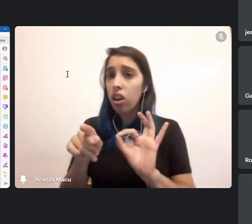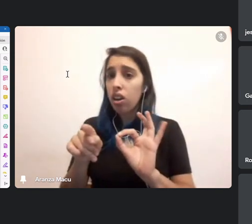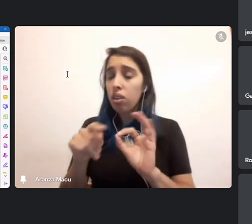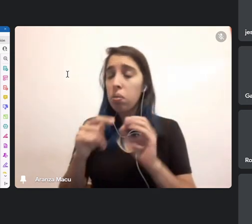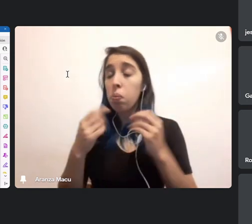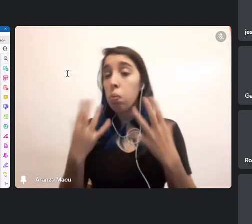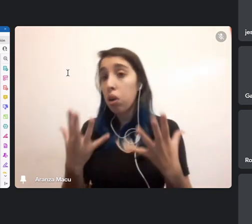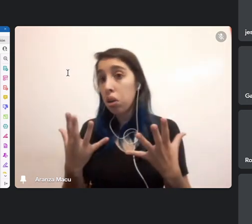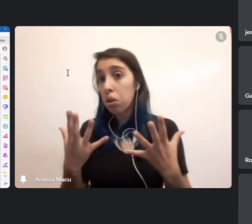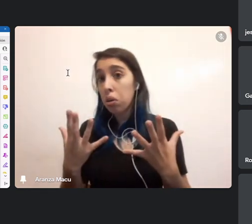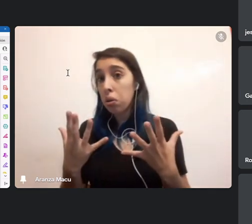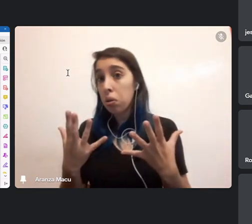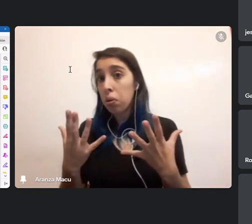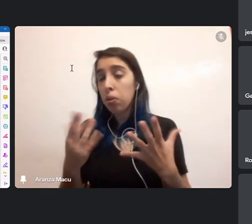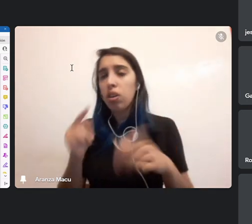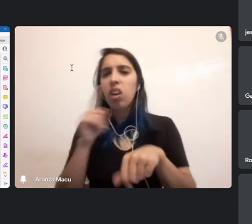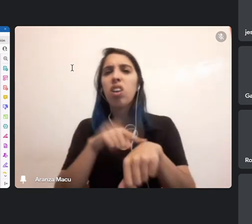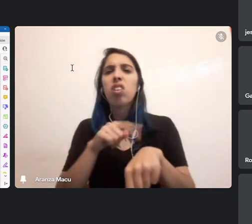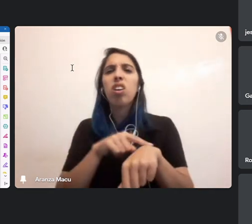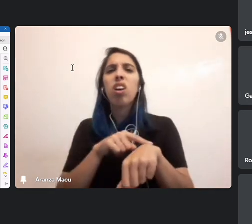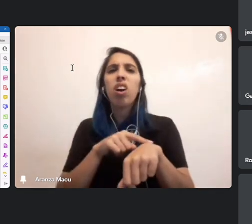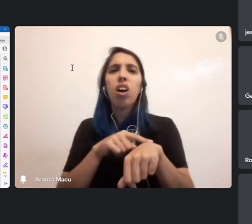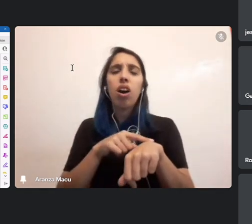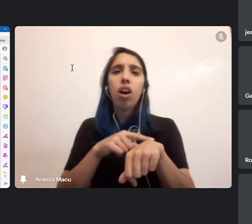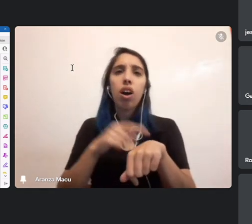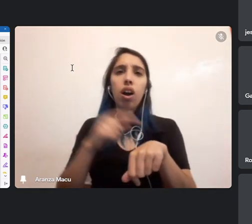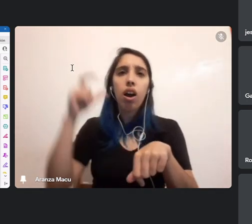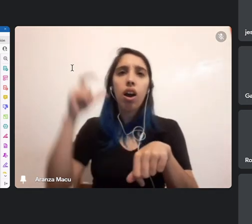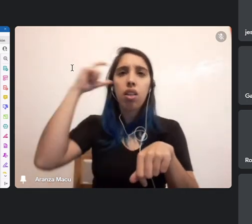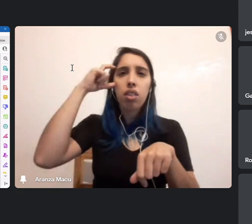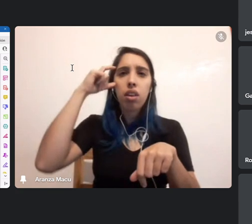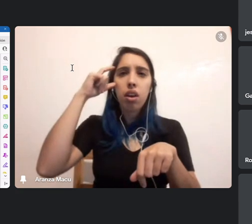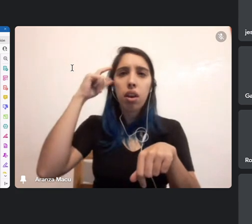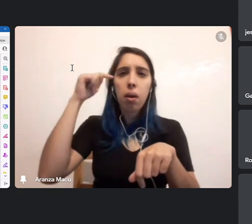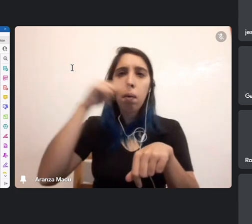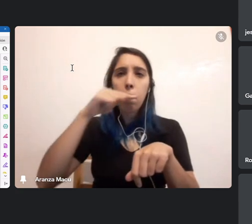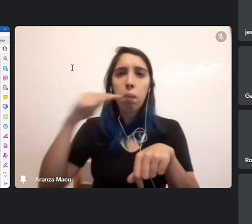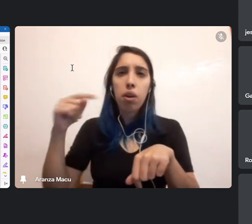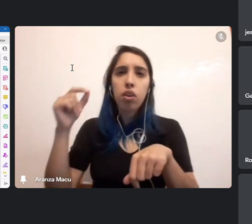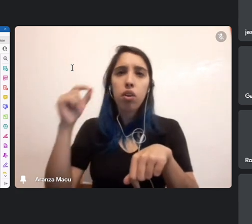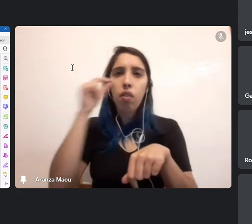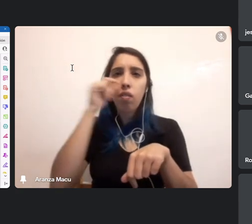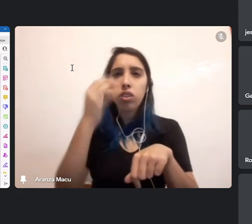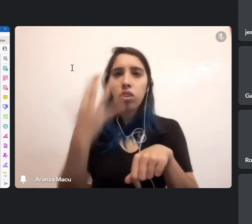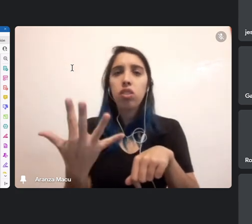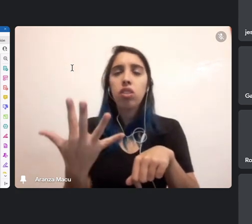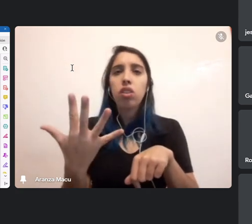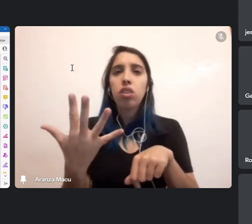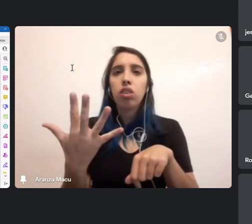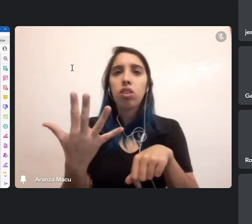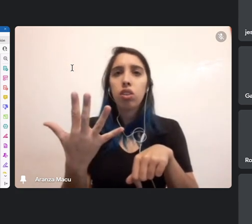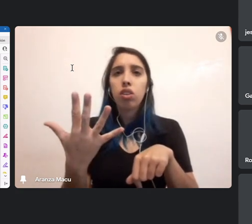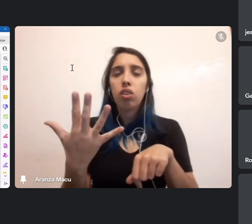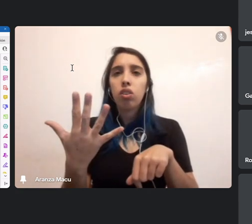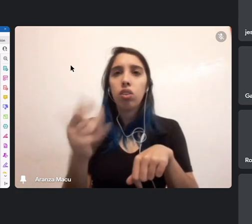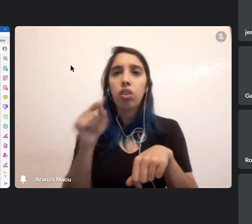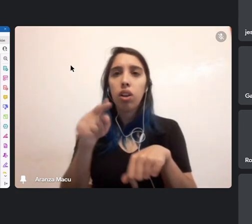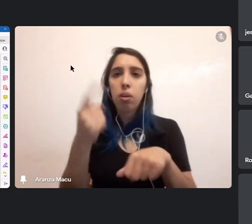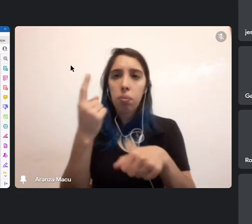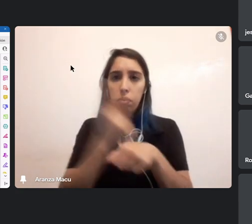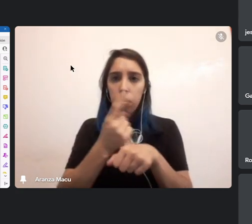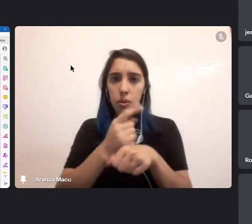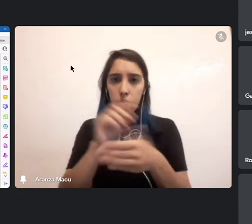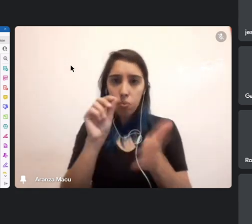hacemos, yo tengo 10 menos 25. Hacemos el primer punto, nos tomamos un ratito.